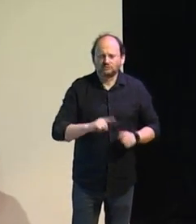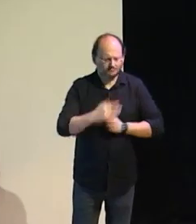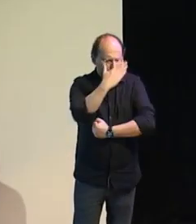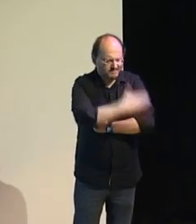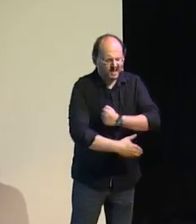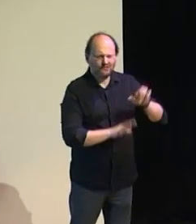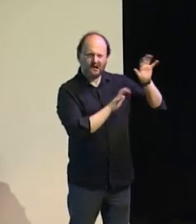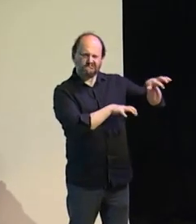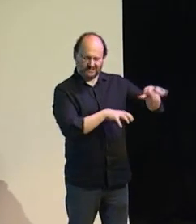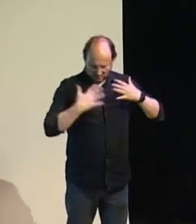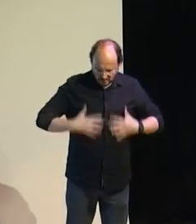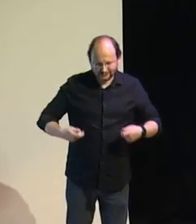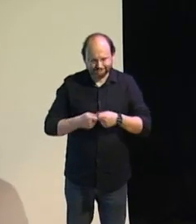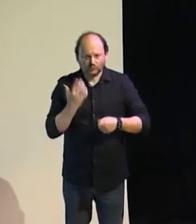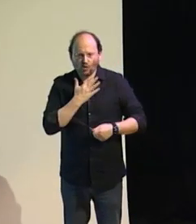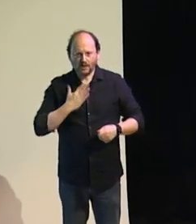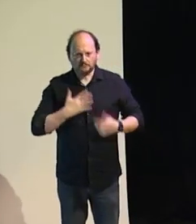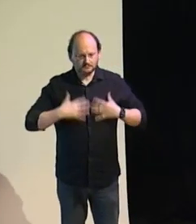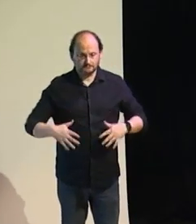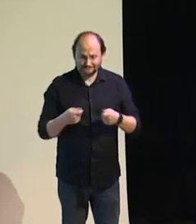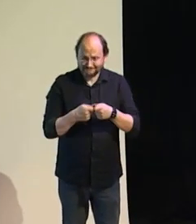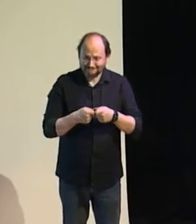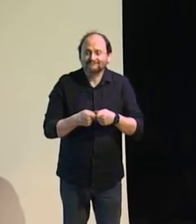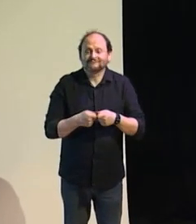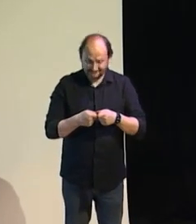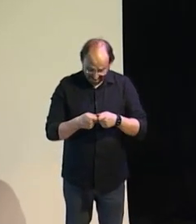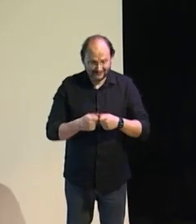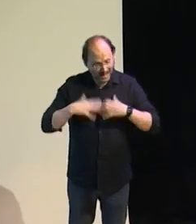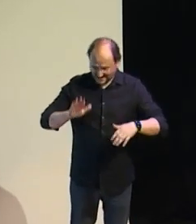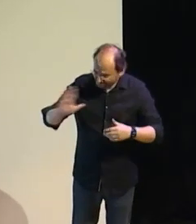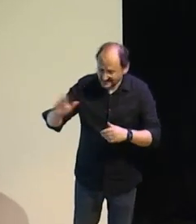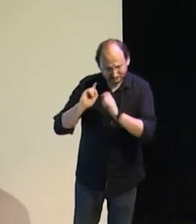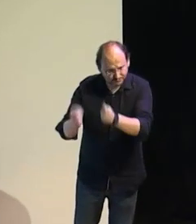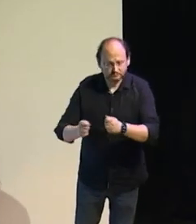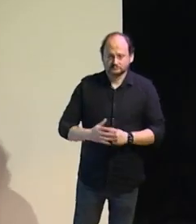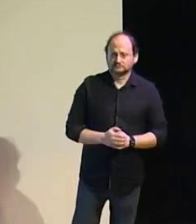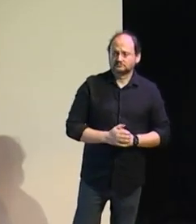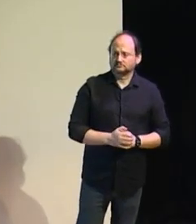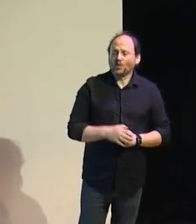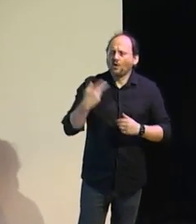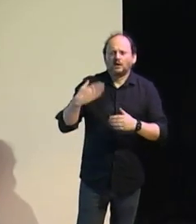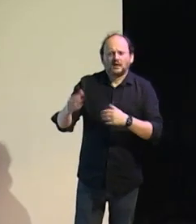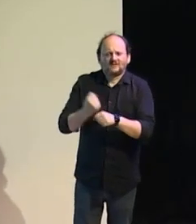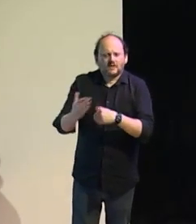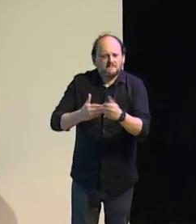Et il y avait aussi des couleurs différentes dans les habits, et des blasons. Et les blasons et les couleurs étaient vraiment adaptés à certains types de